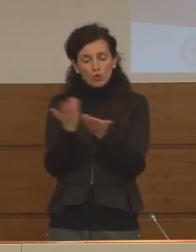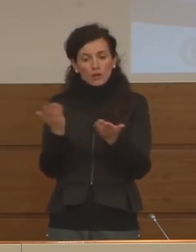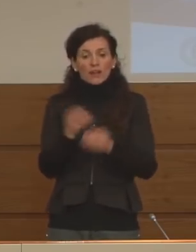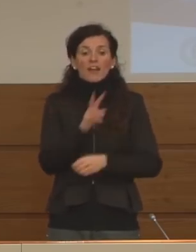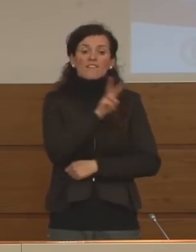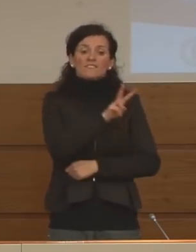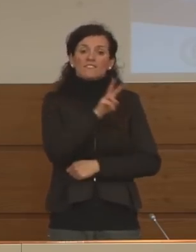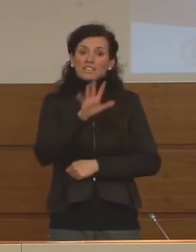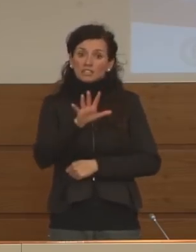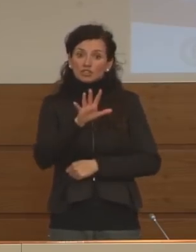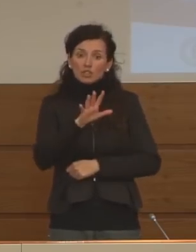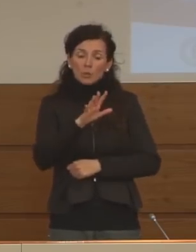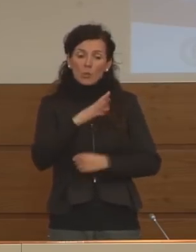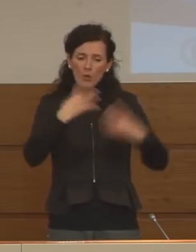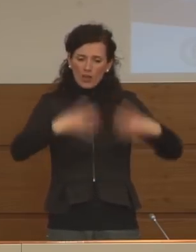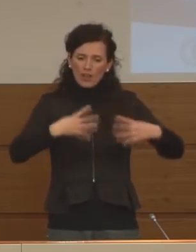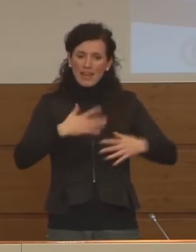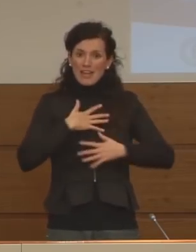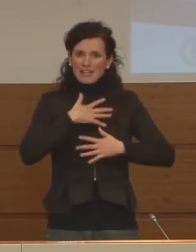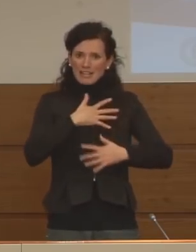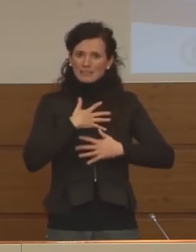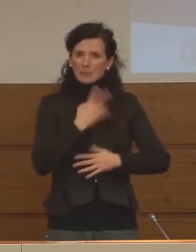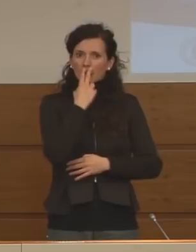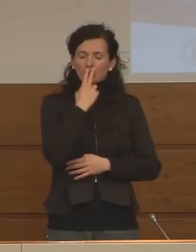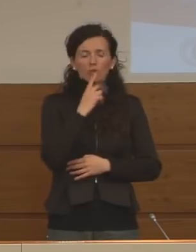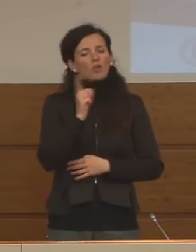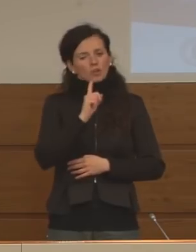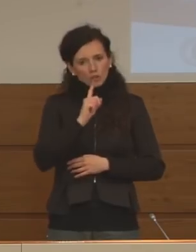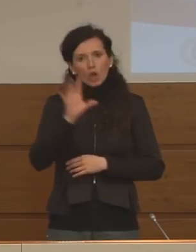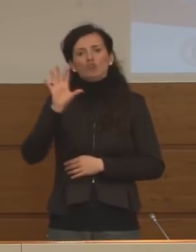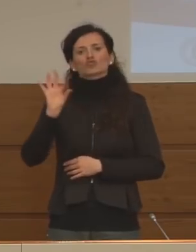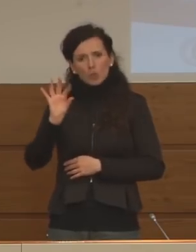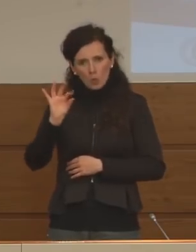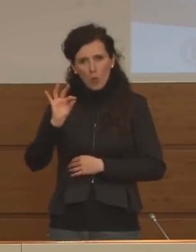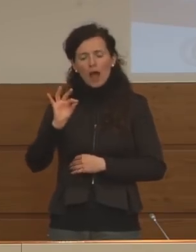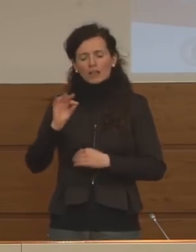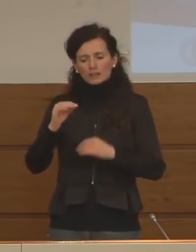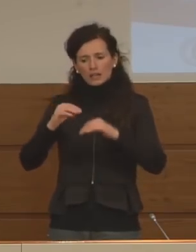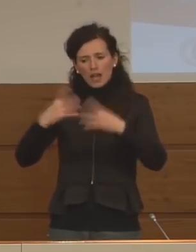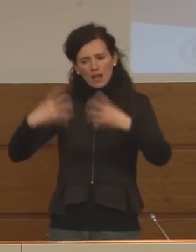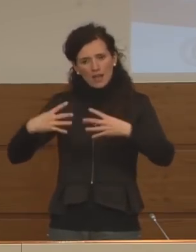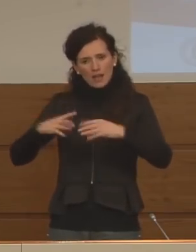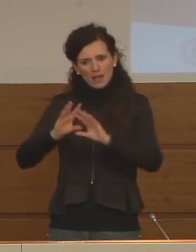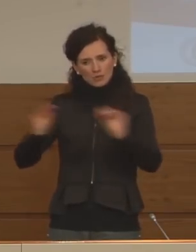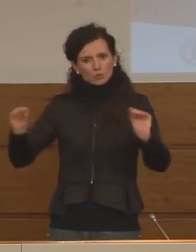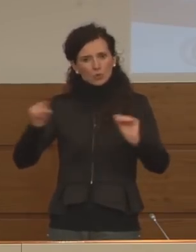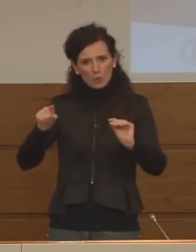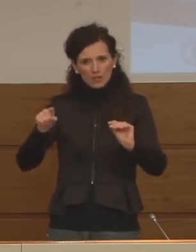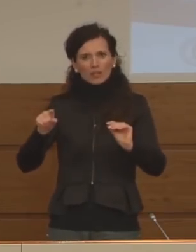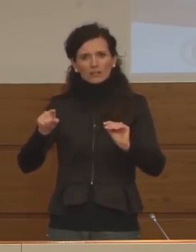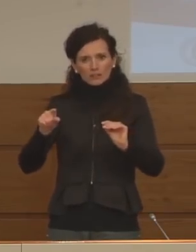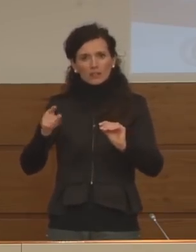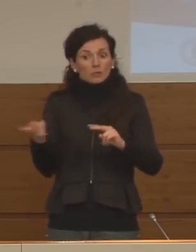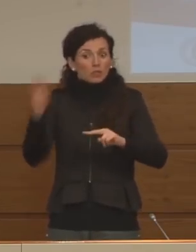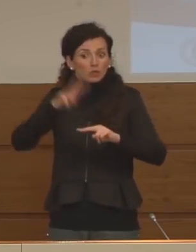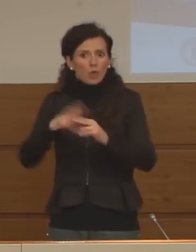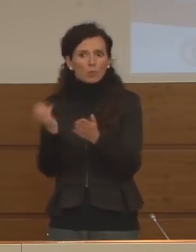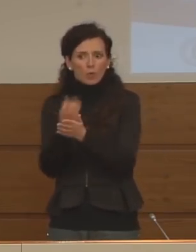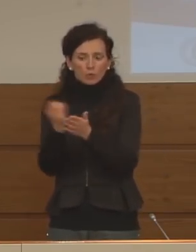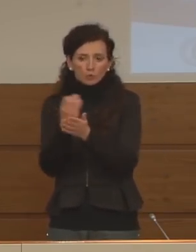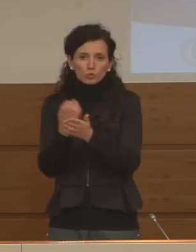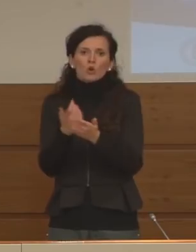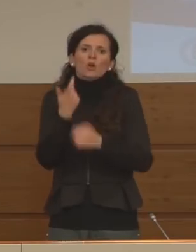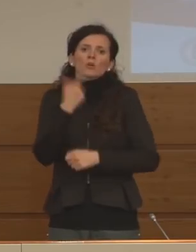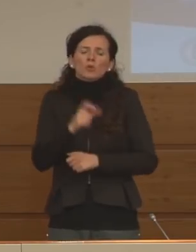25 respiratori al giorno ma 50 nella logica di cui prima dicevo di cercare di